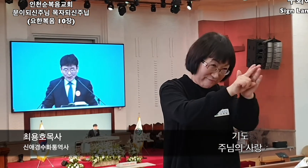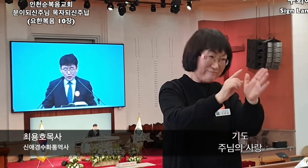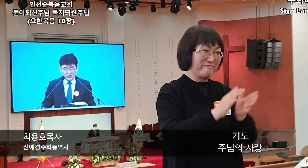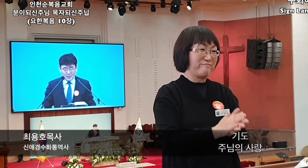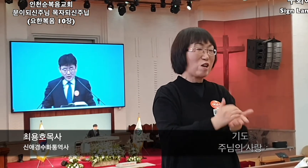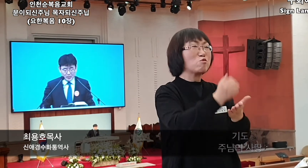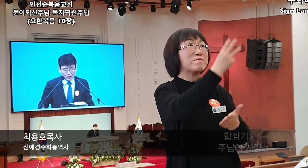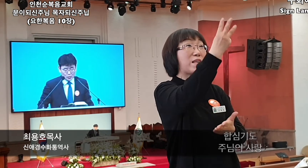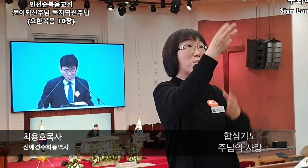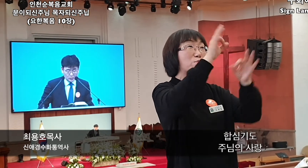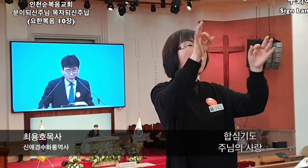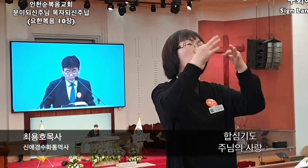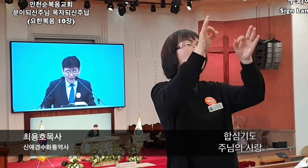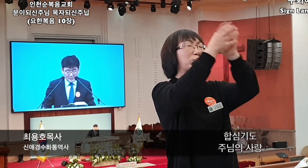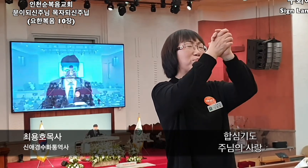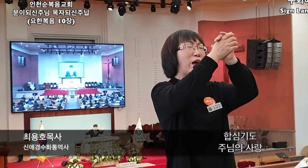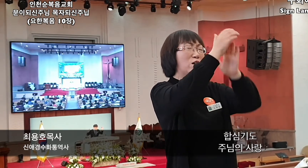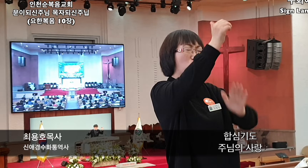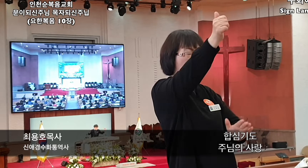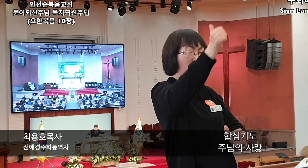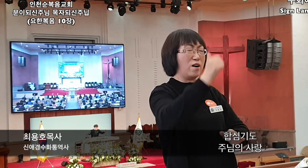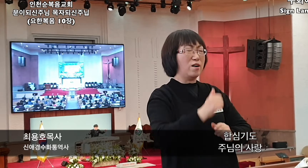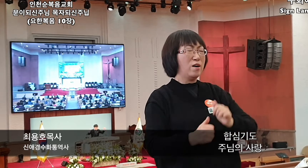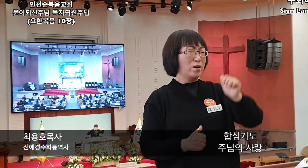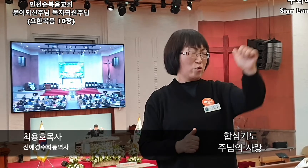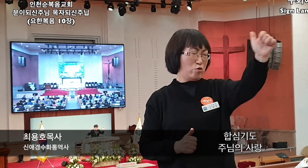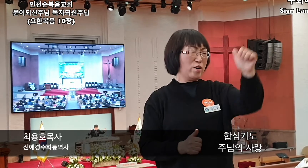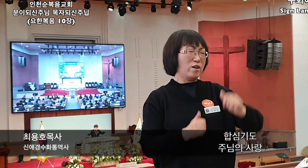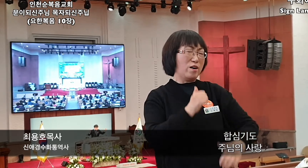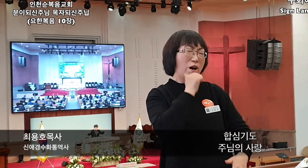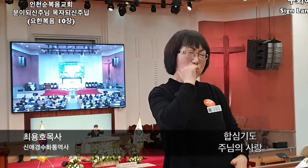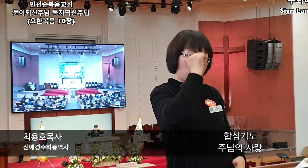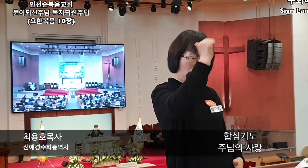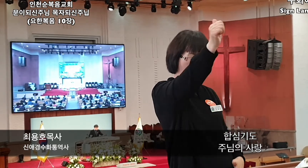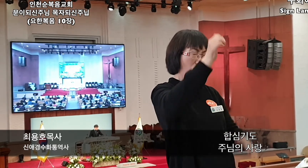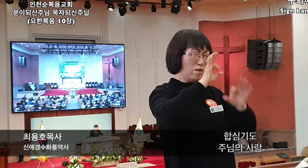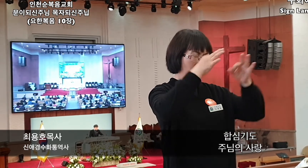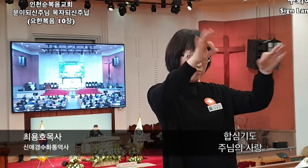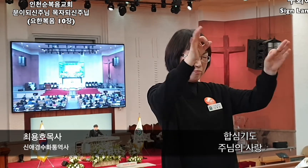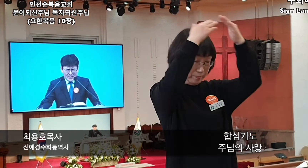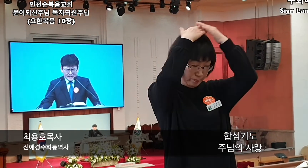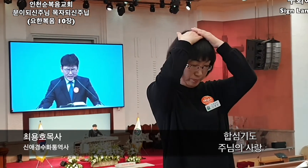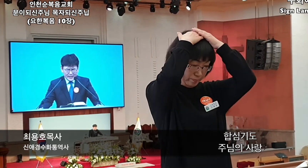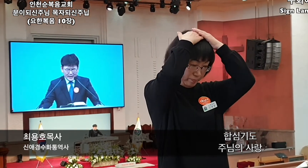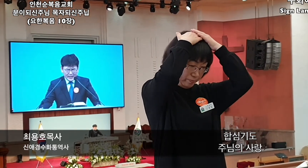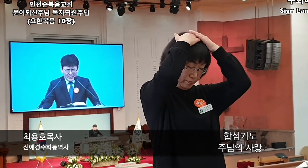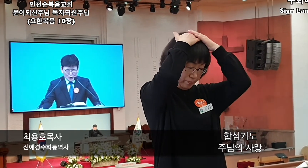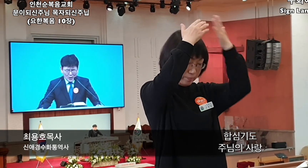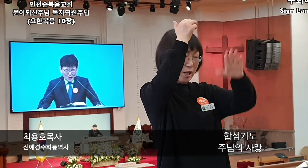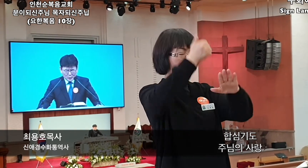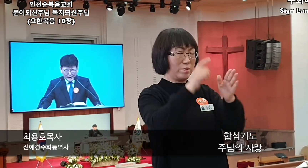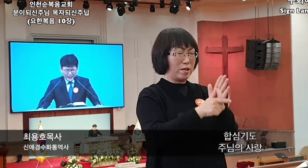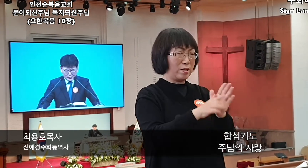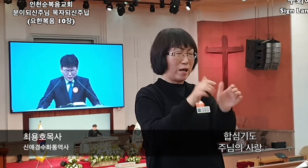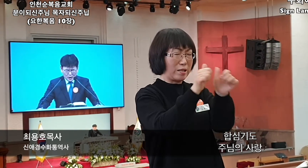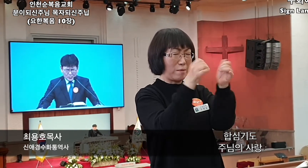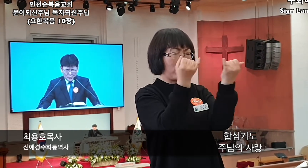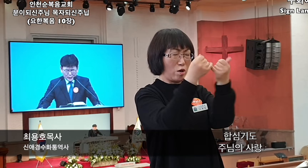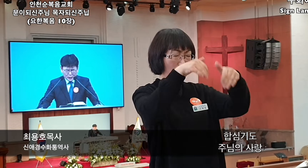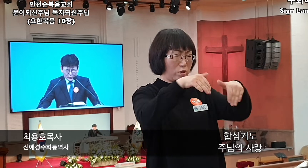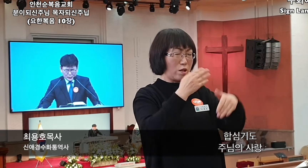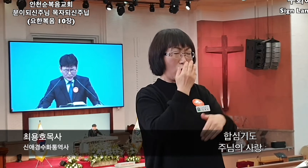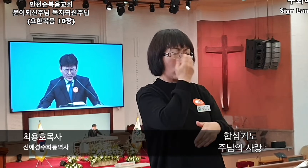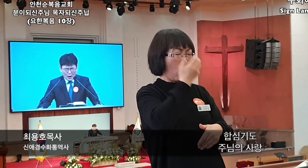믿습니다. 주여 세 번 크게 부르고 통성으로 기도합니다. 주여! 주여! 주여! 아버지 하나님, 남종과 여종에게